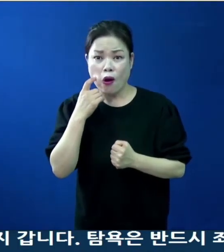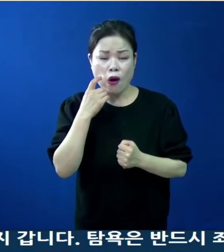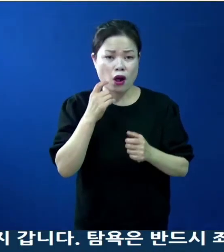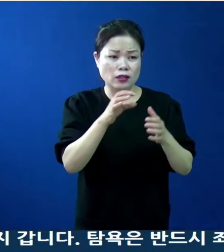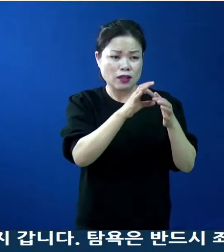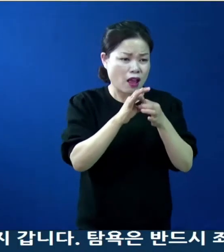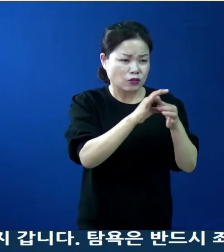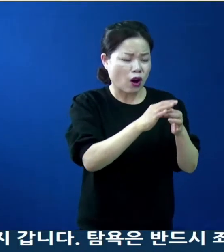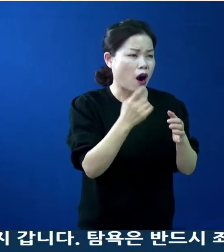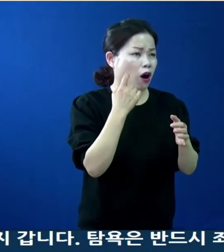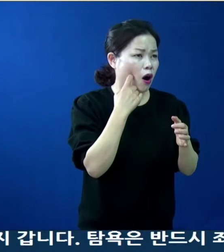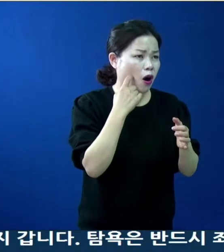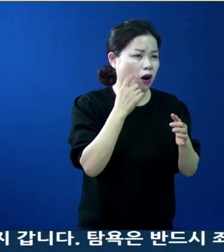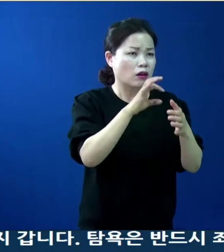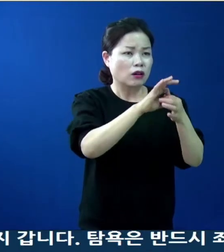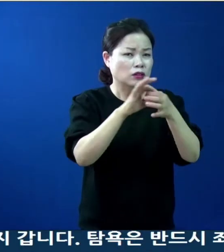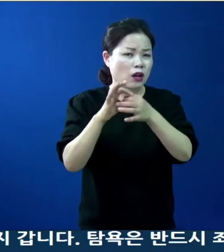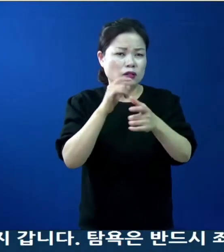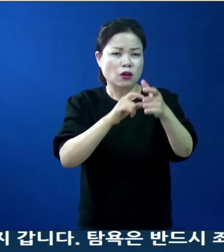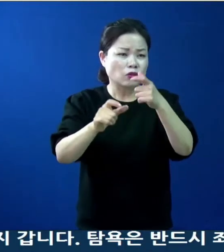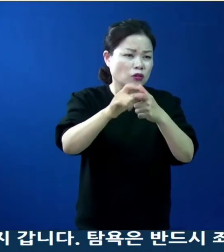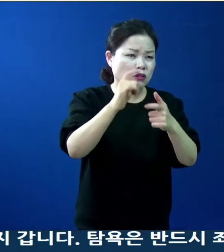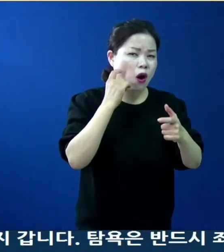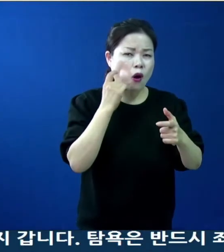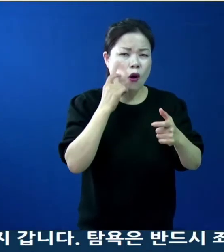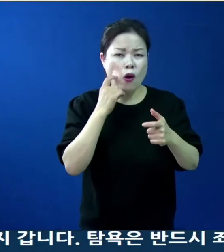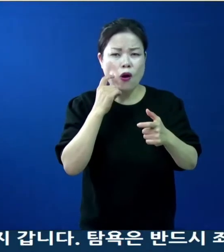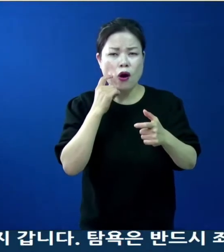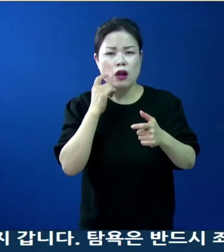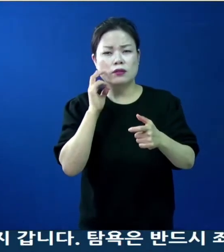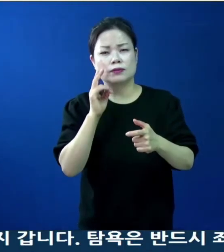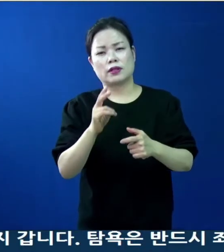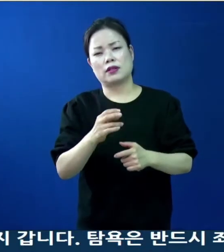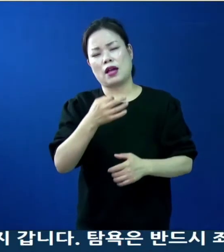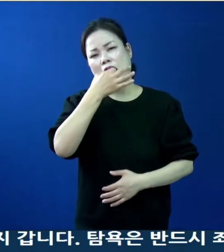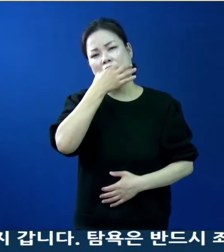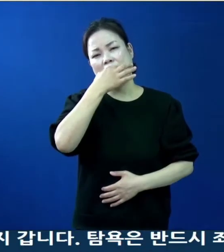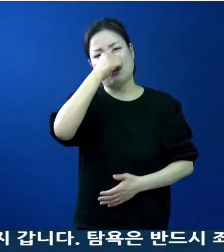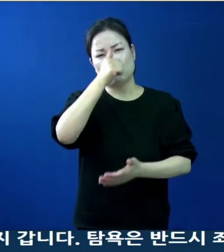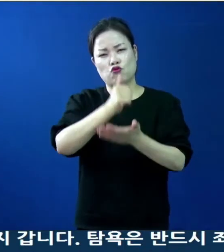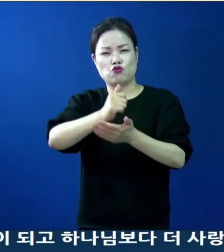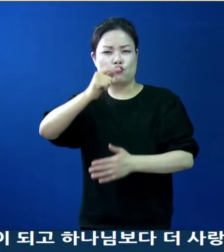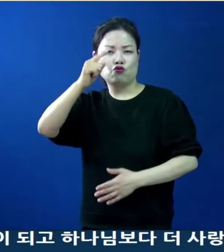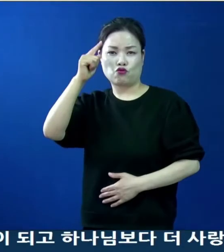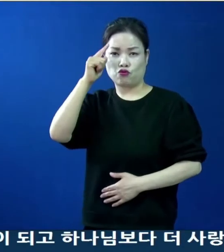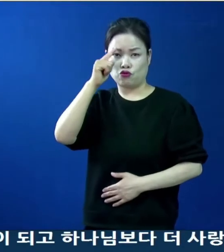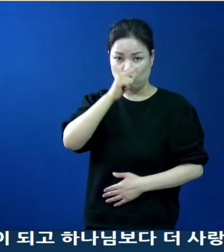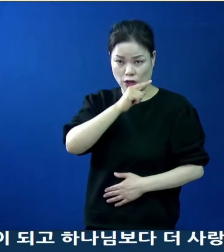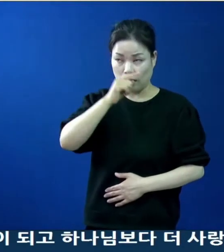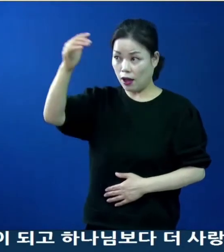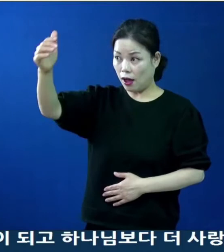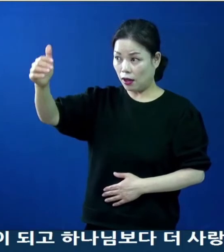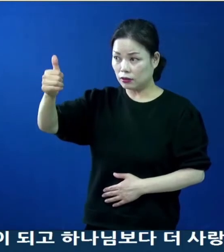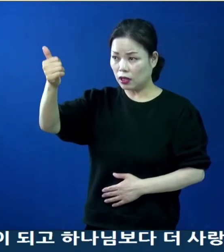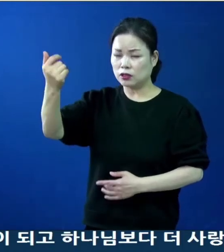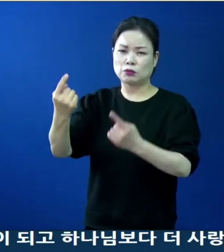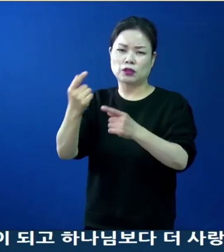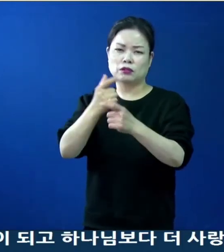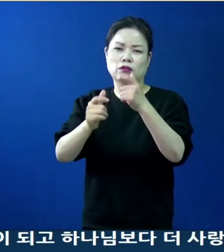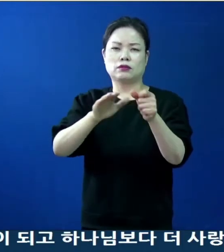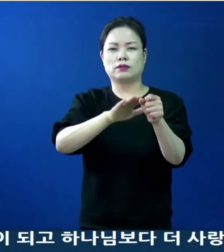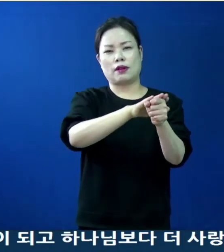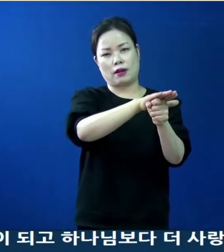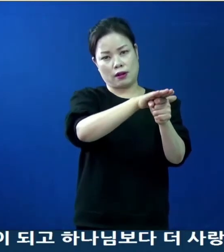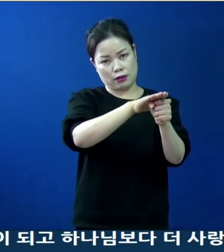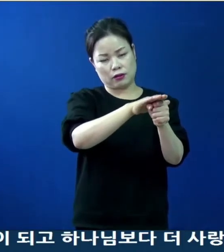꼬리에 꼬리를 계속해서 물어갑니다. 그래서 탐욕은 죄악입니다. 하나님보다 다른 것을 더